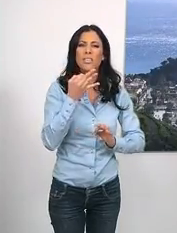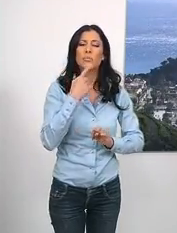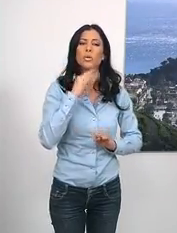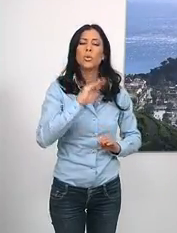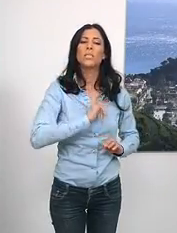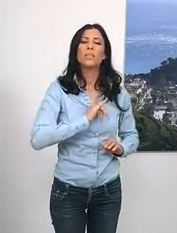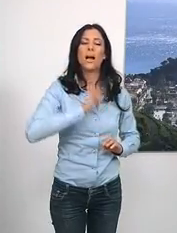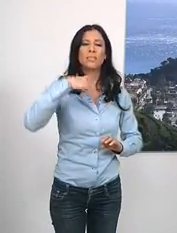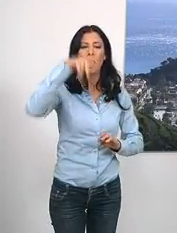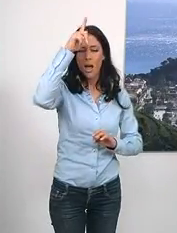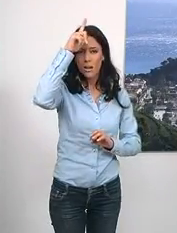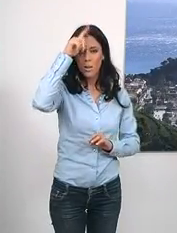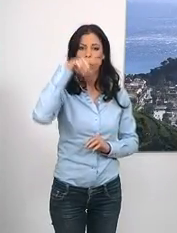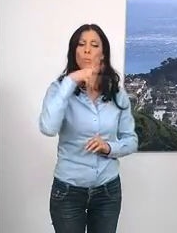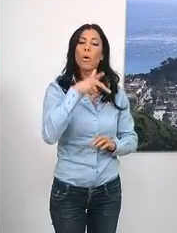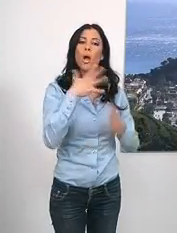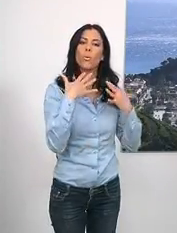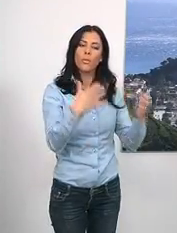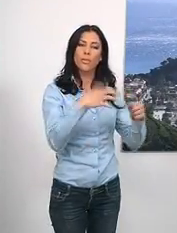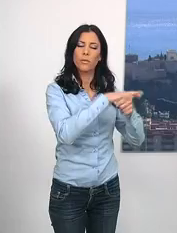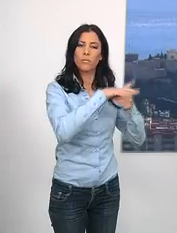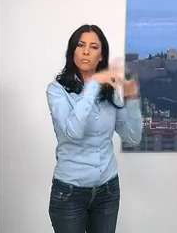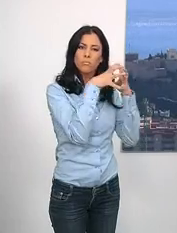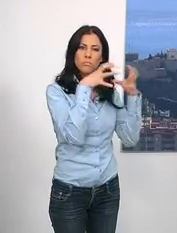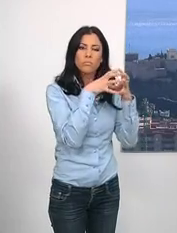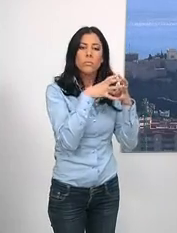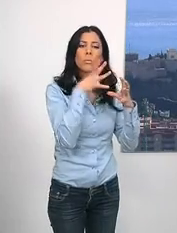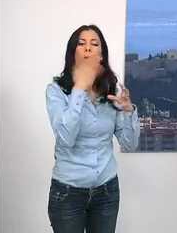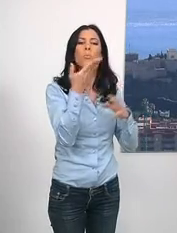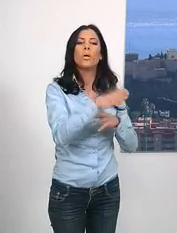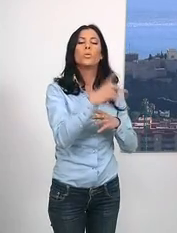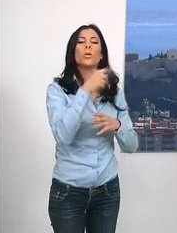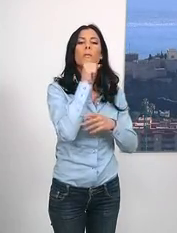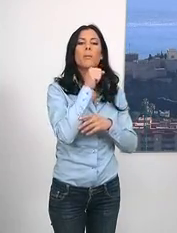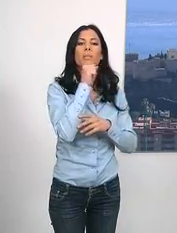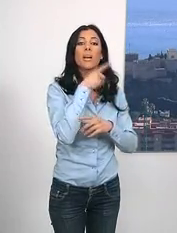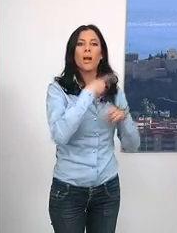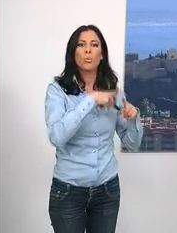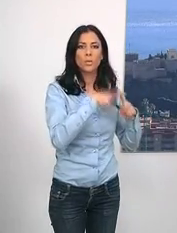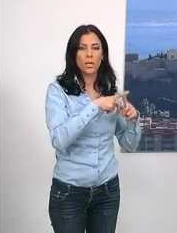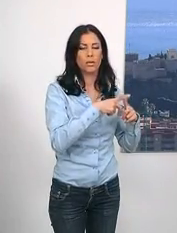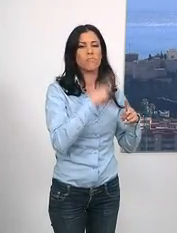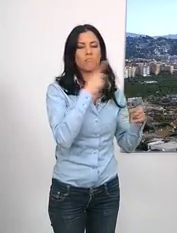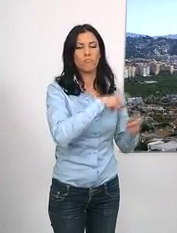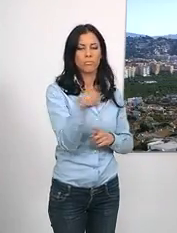de nacionalidad alemana enjuiciado en la audiencia provincial de granada a cuenta de la muerte de un anciana de almuñecar